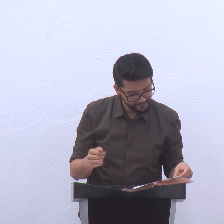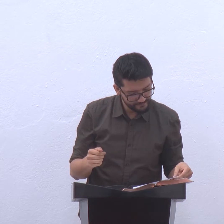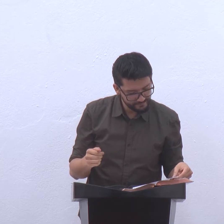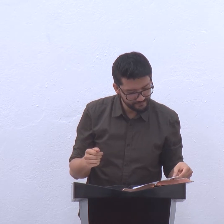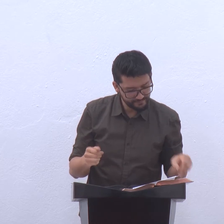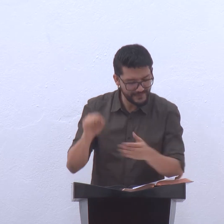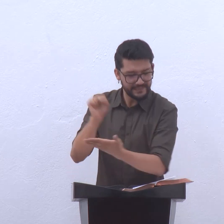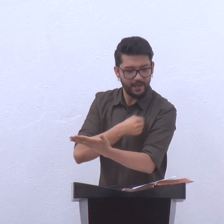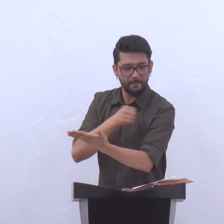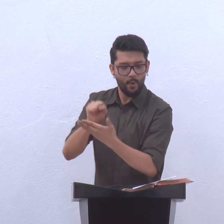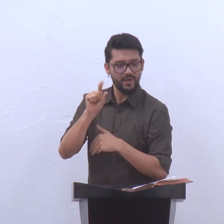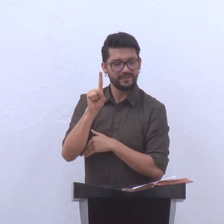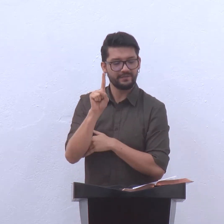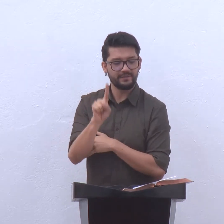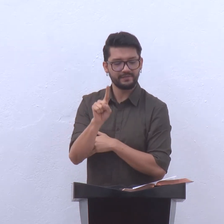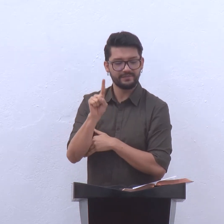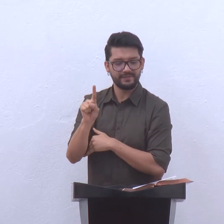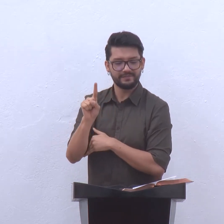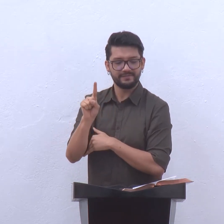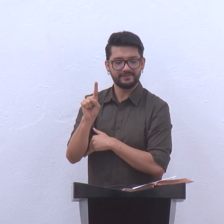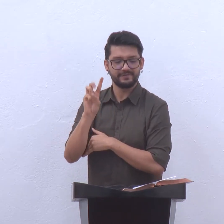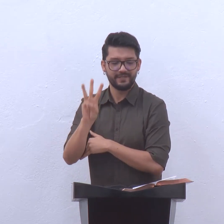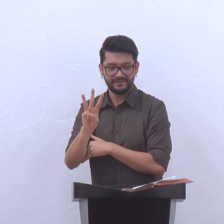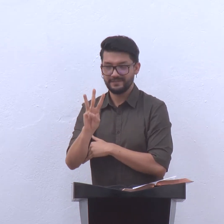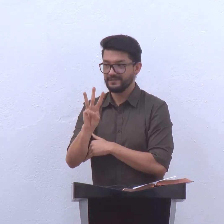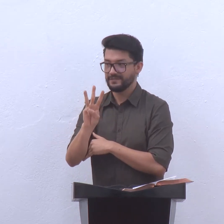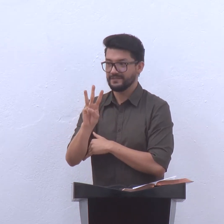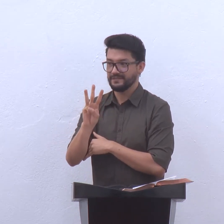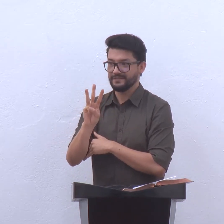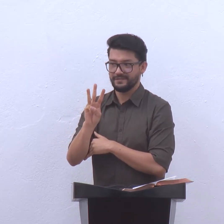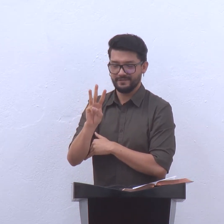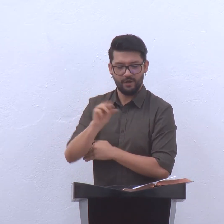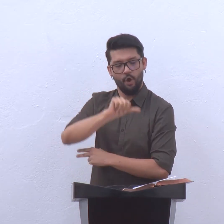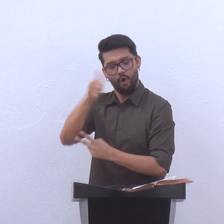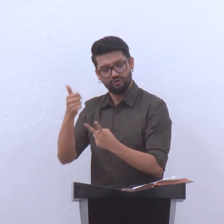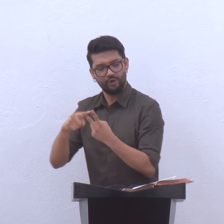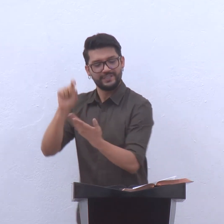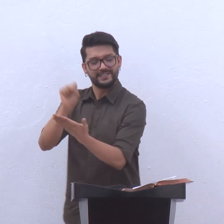Permítame que me perdí. Ya. Los salmos 113 y